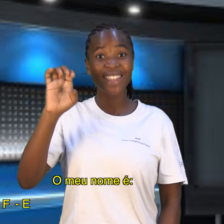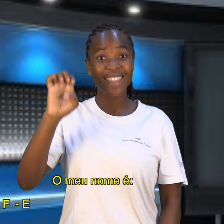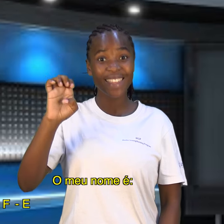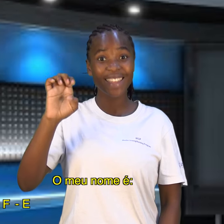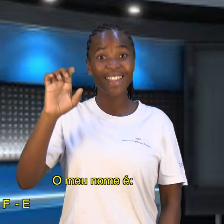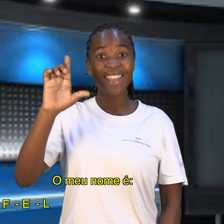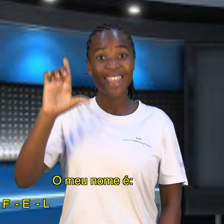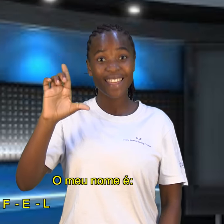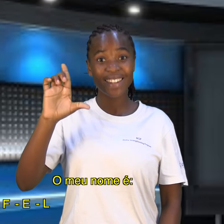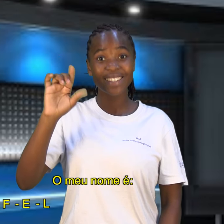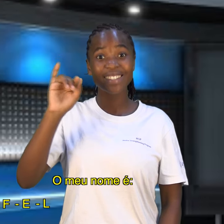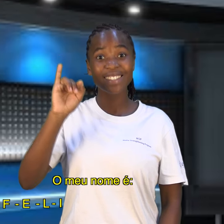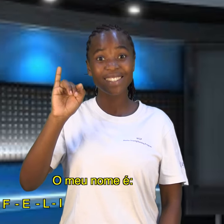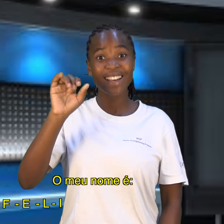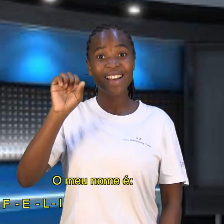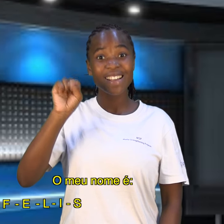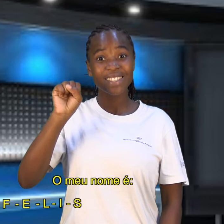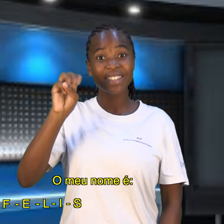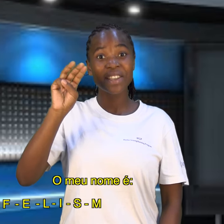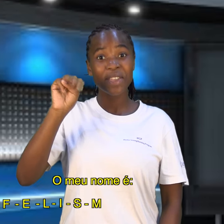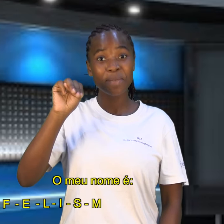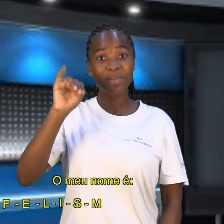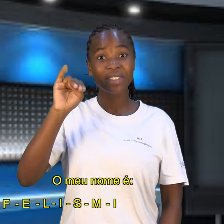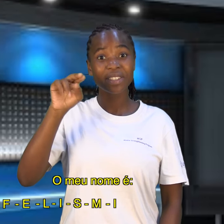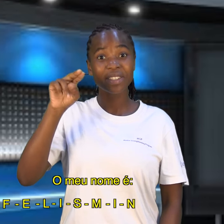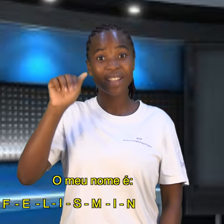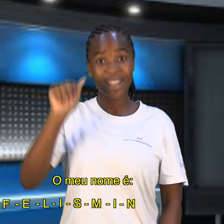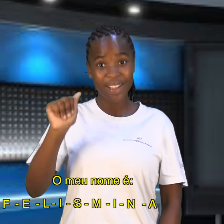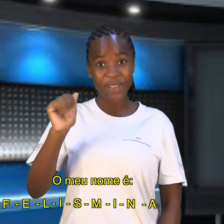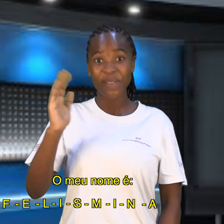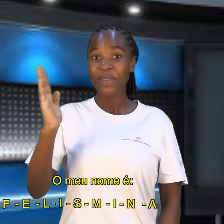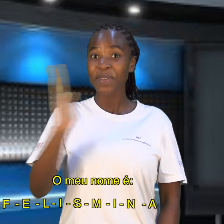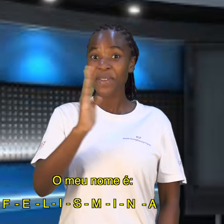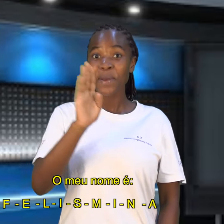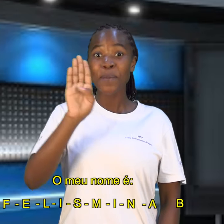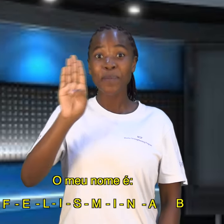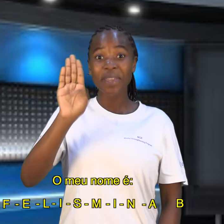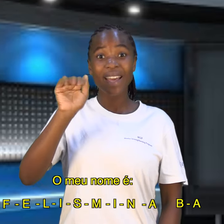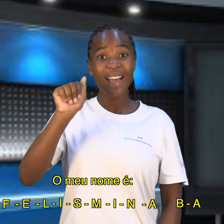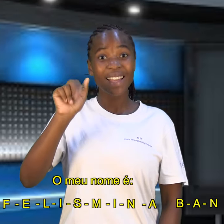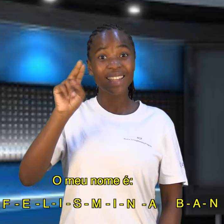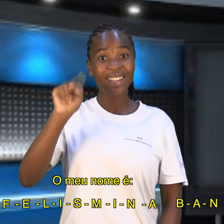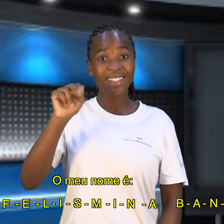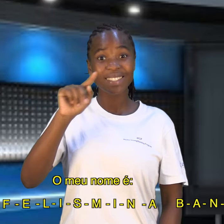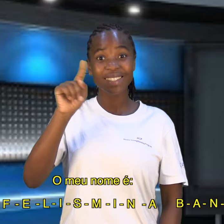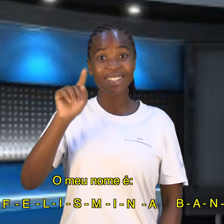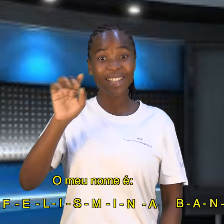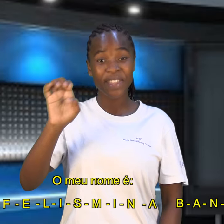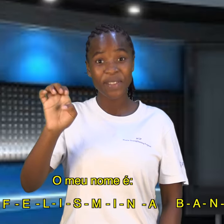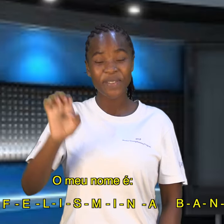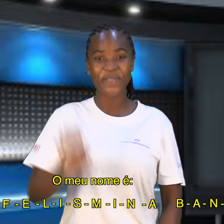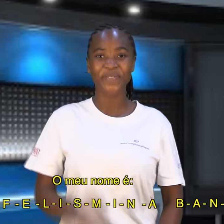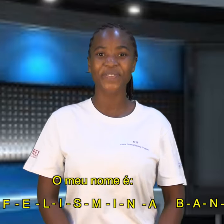Felizmina Banzi.